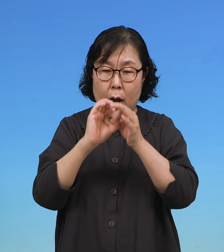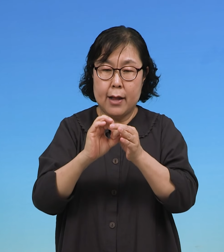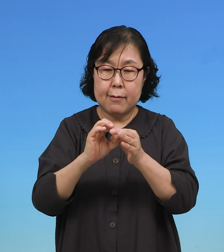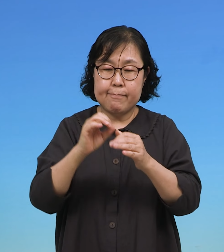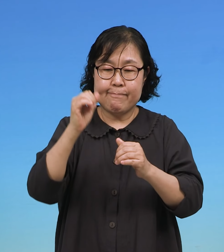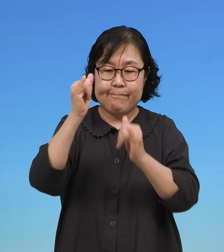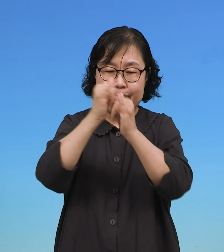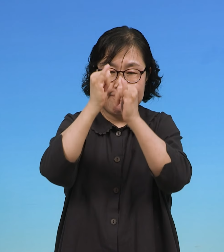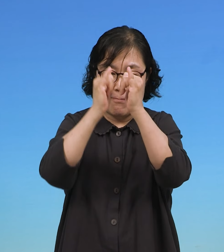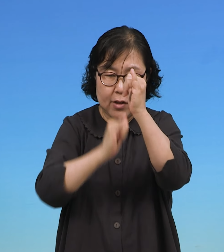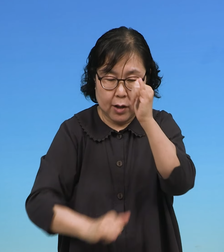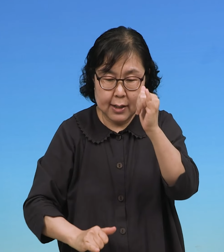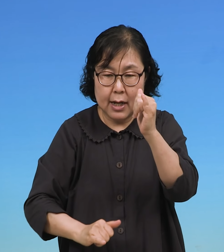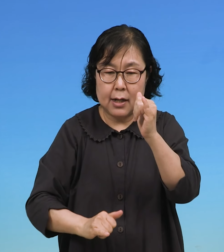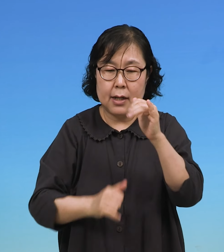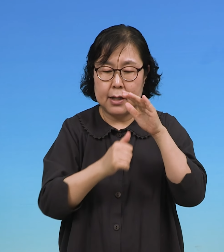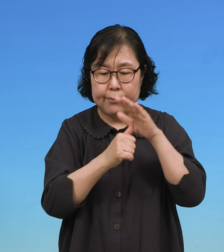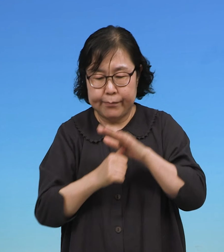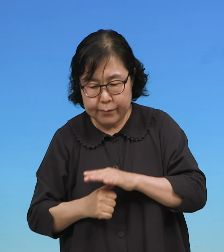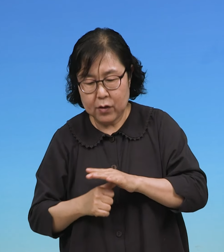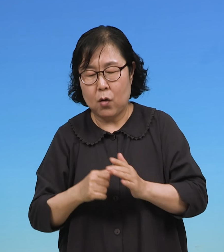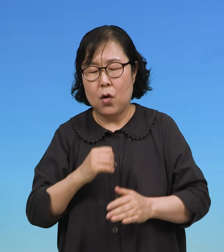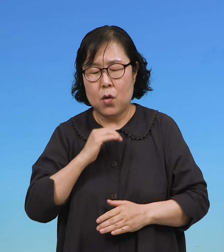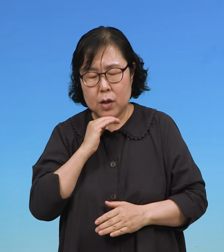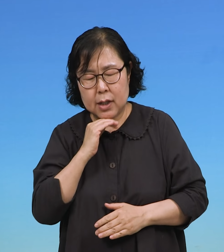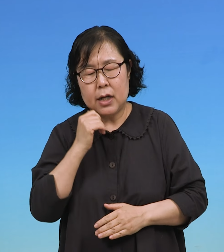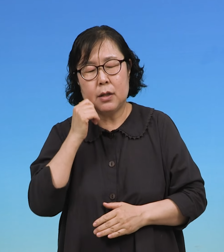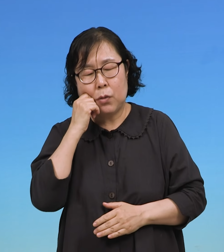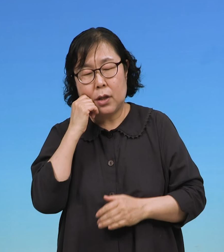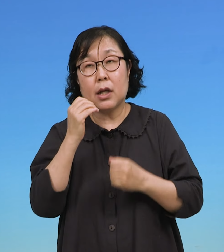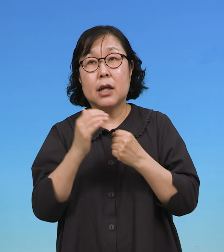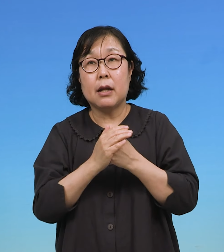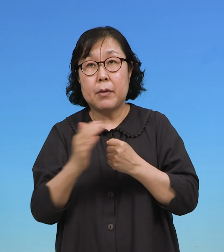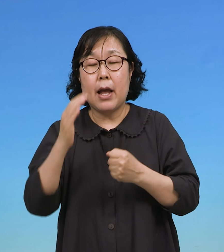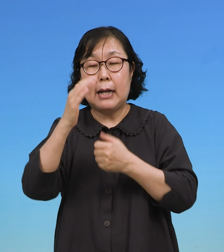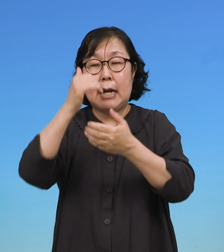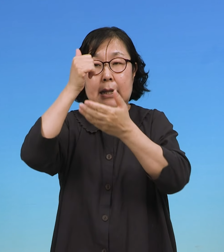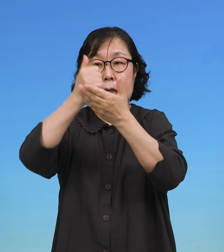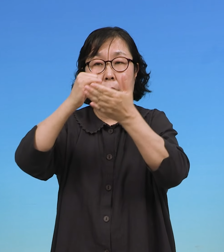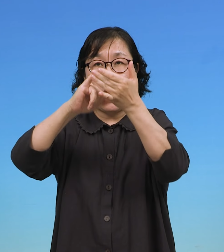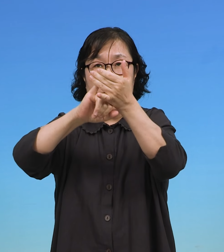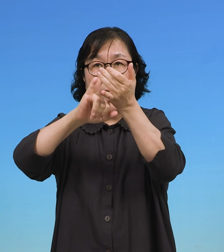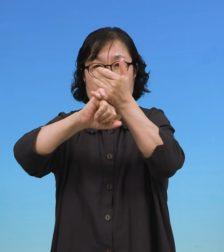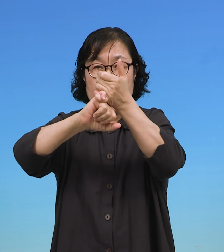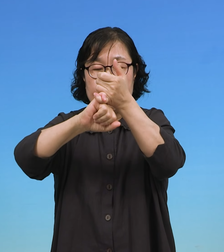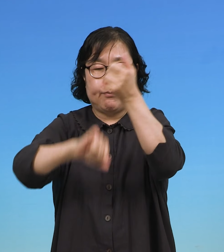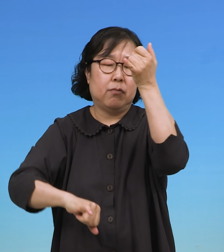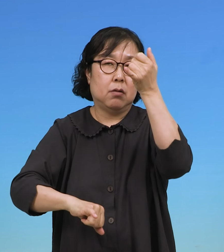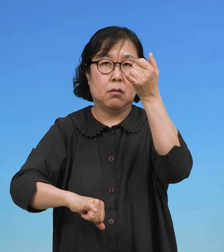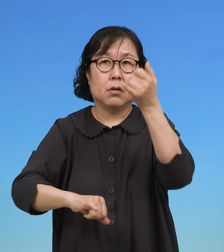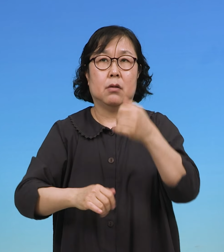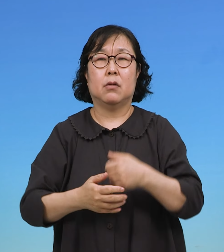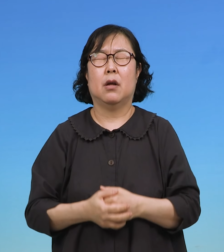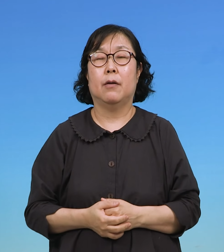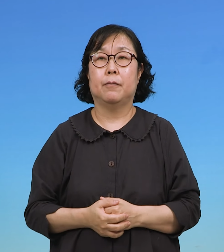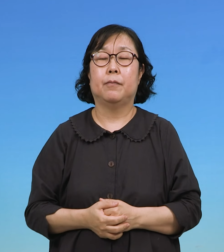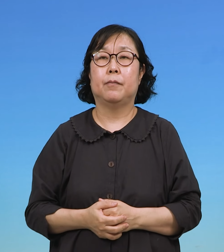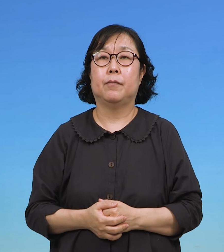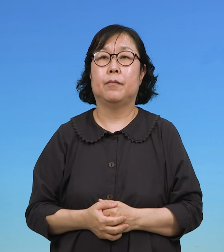역사를 거절했기 때문에, 못 견뎠기 때문에 하나님과의 언약, 그 계약이 파기된 거 아닙니까?